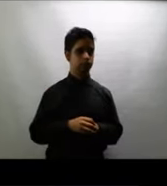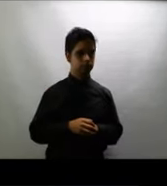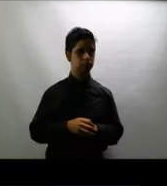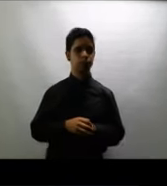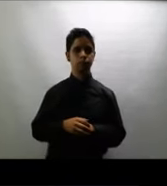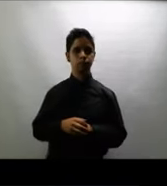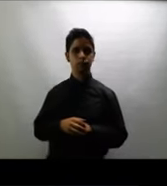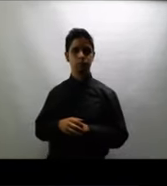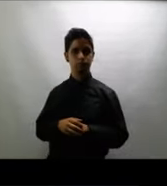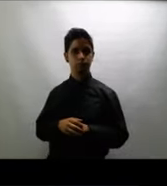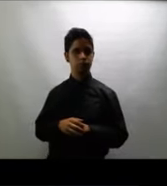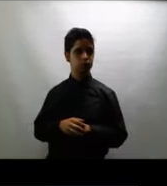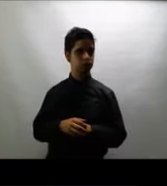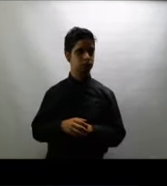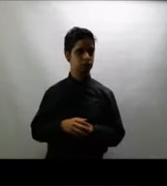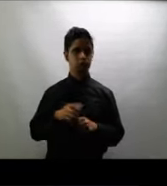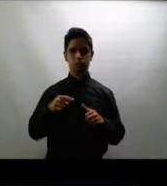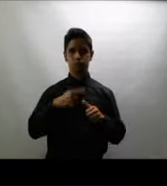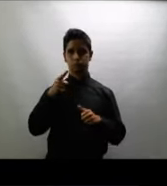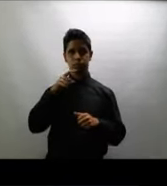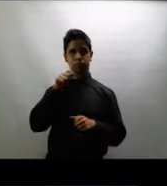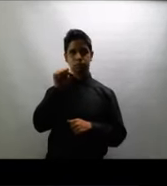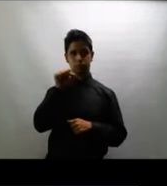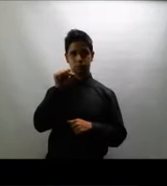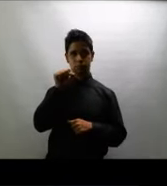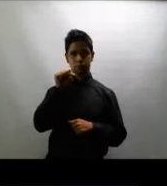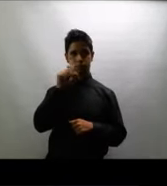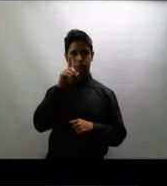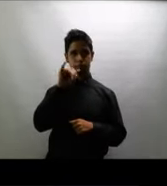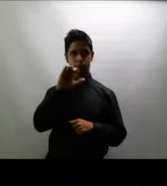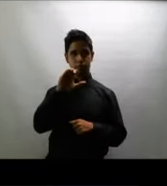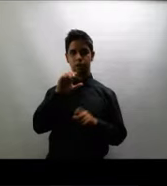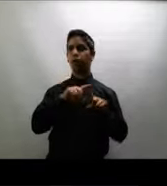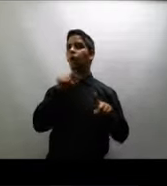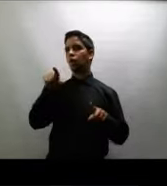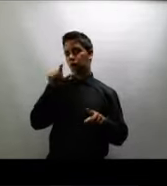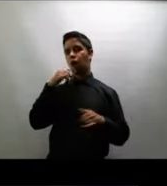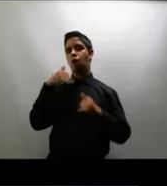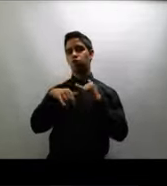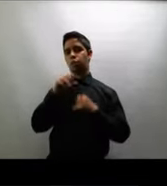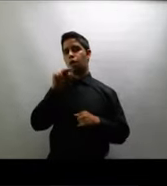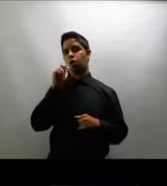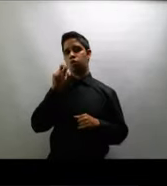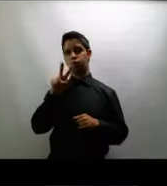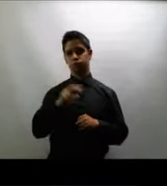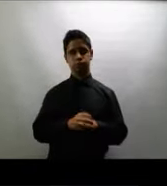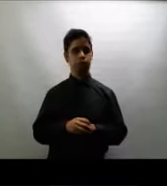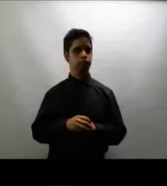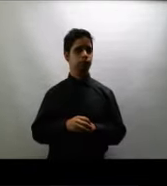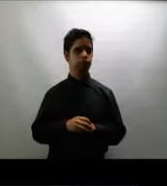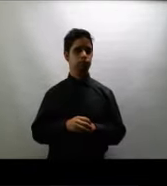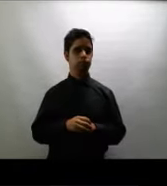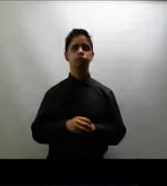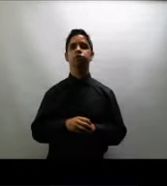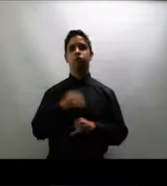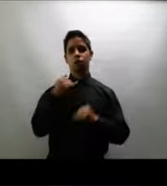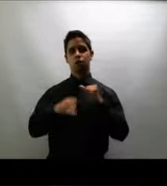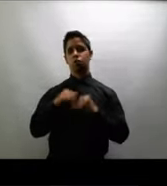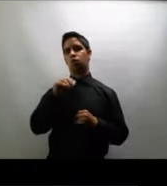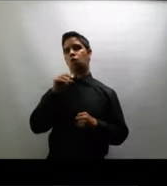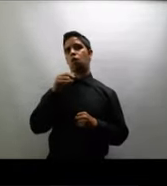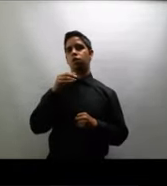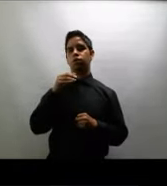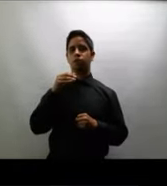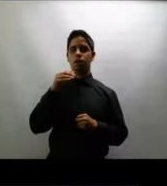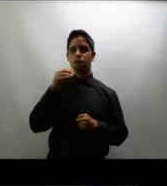diciembre. No. El último de noviembre. Exacto. Después de Thanksgiving. Después de comer el último, pavo. El último día. Ay,